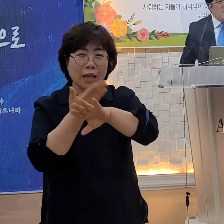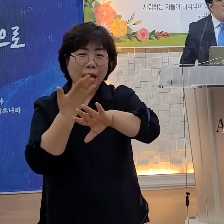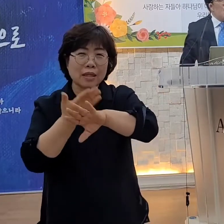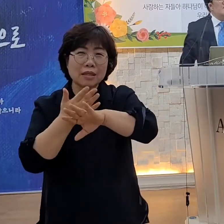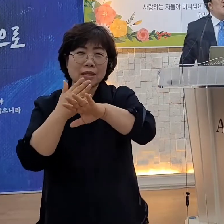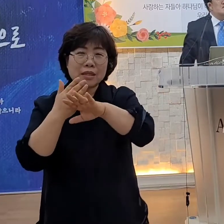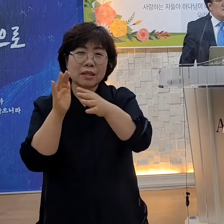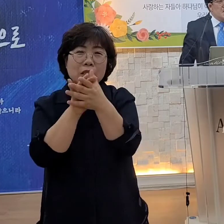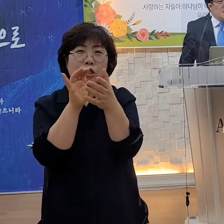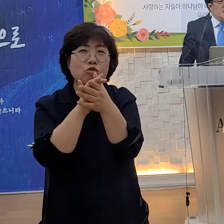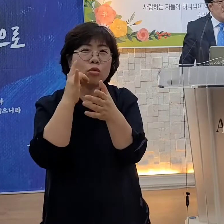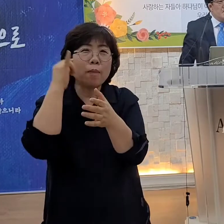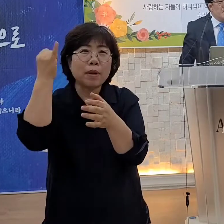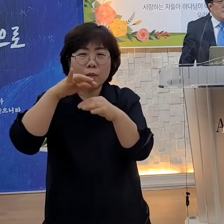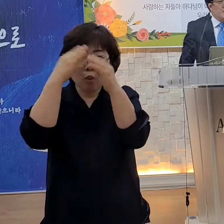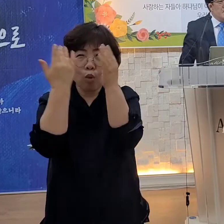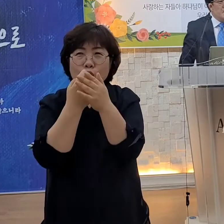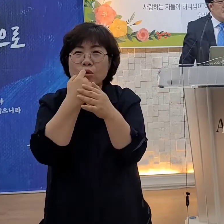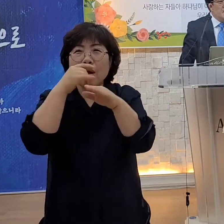왜 우리 엄마는 악마 같을까?